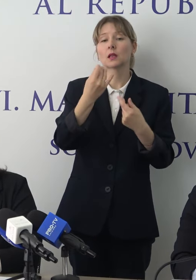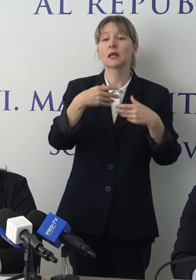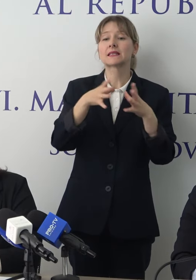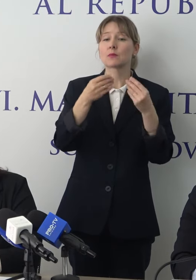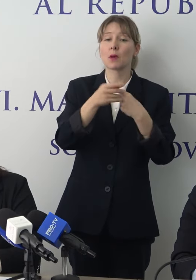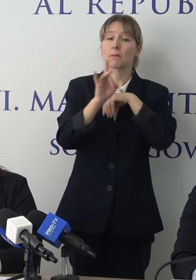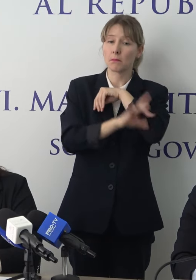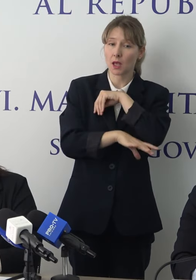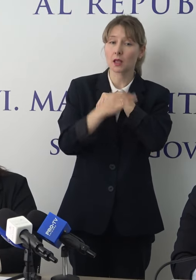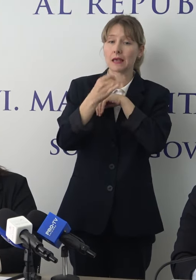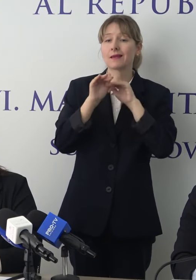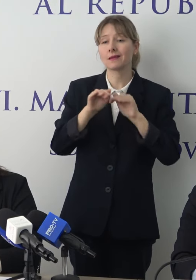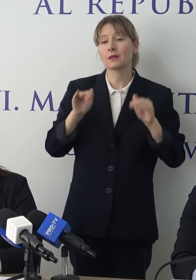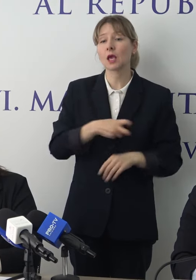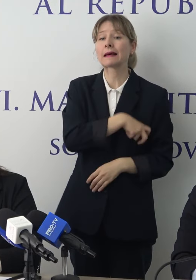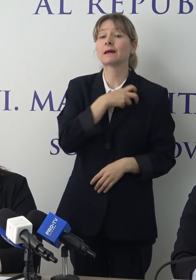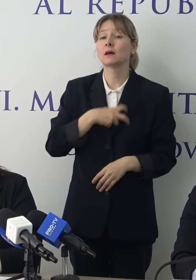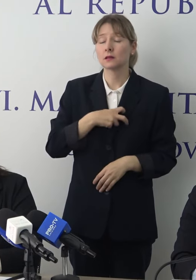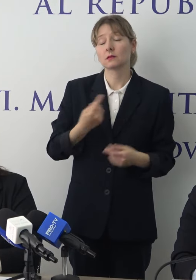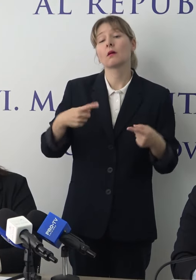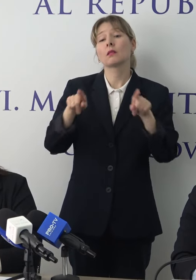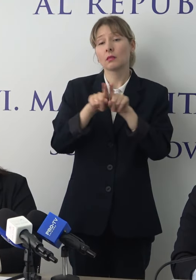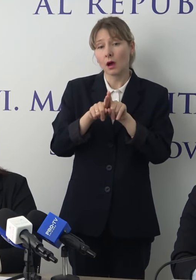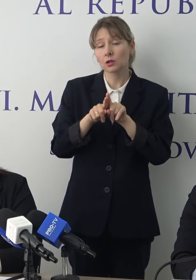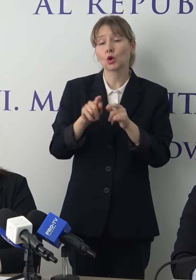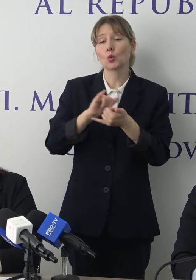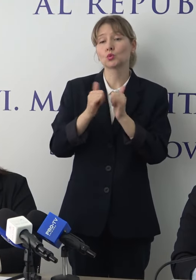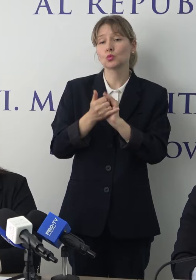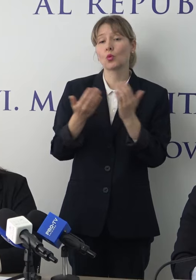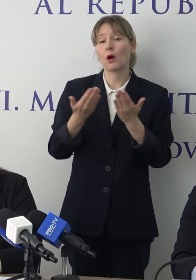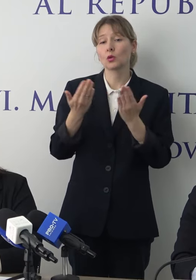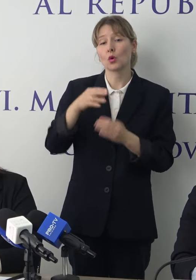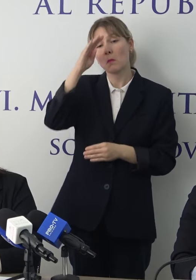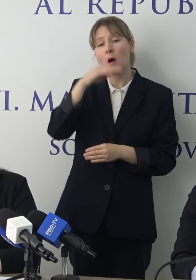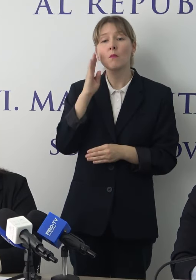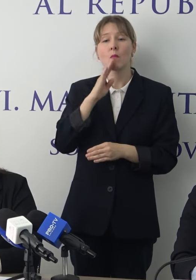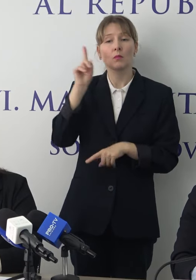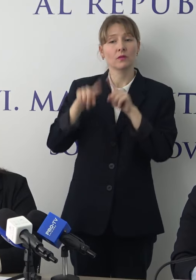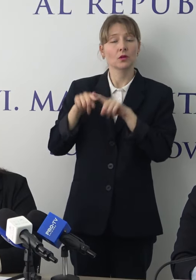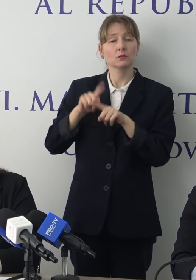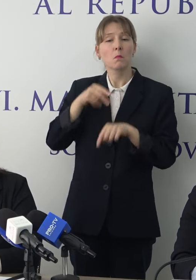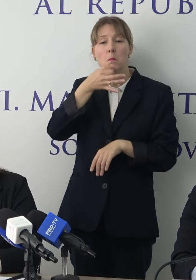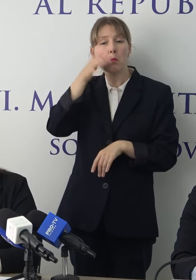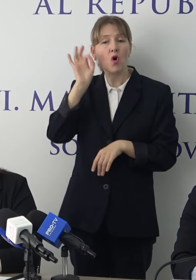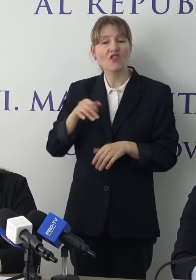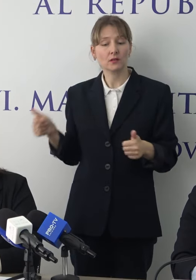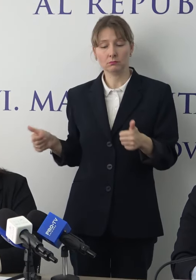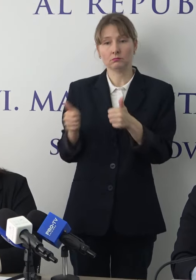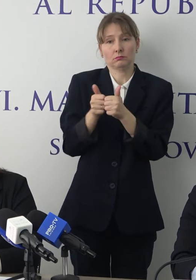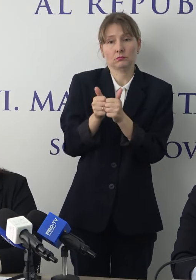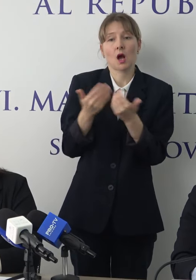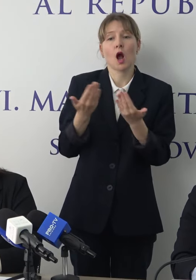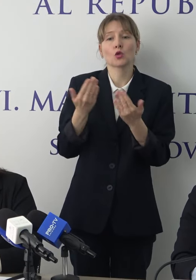vulnerabile și pentru copii în situații de risc, precum și serviciile de tip asistență parentală profesionistă pentru copiii care